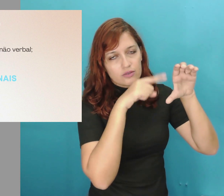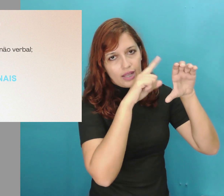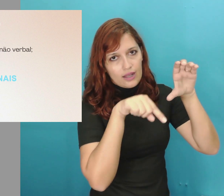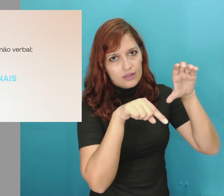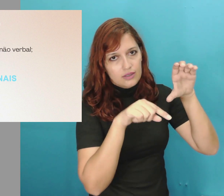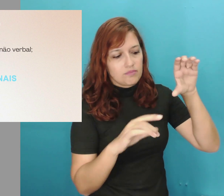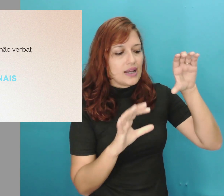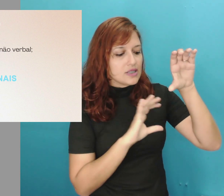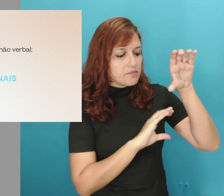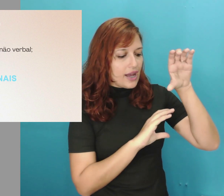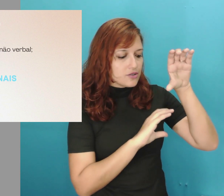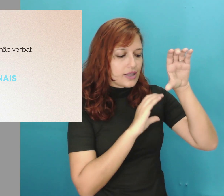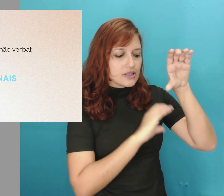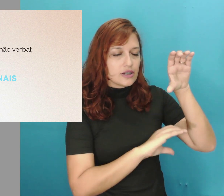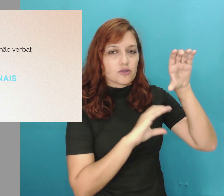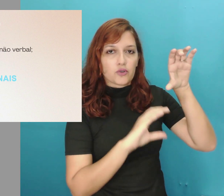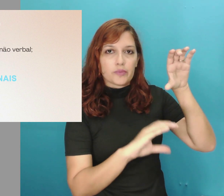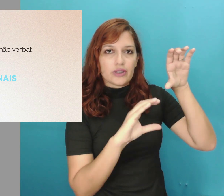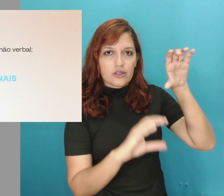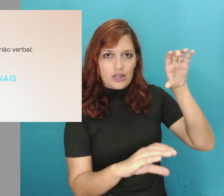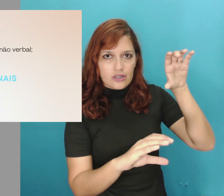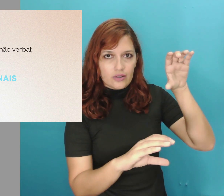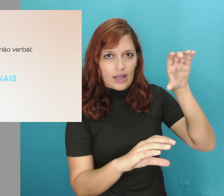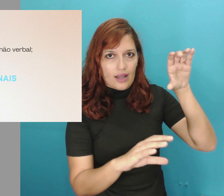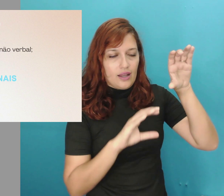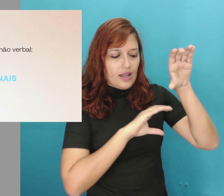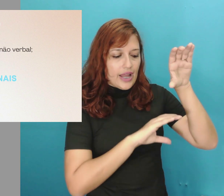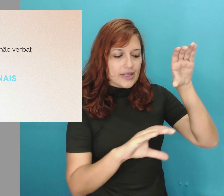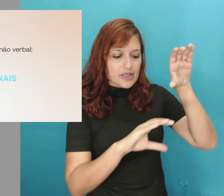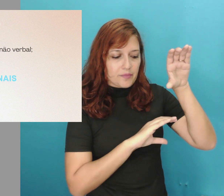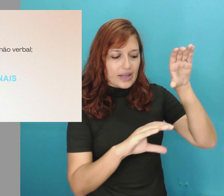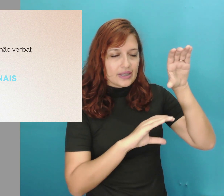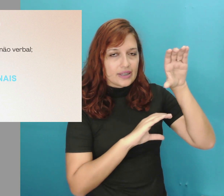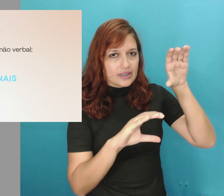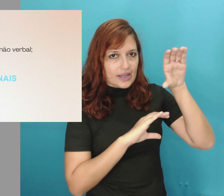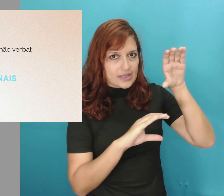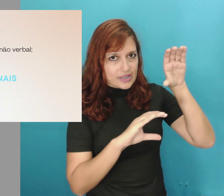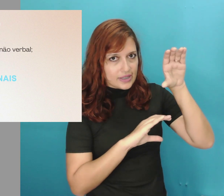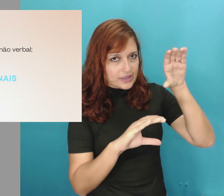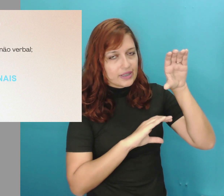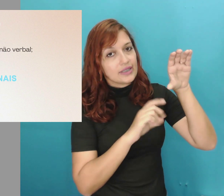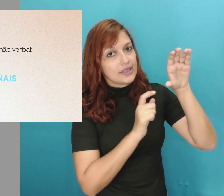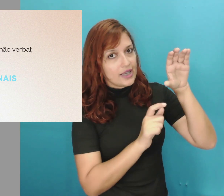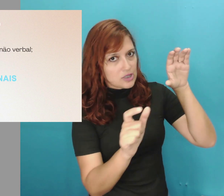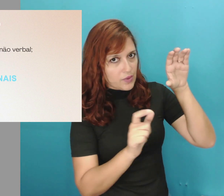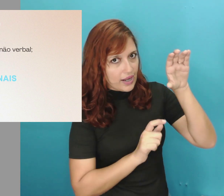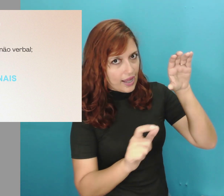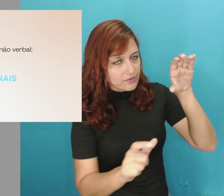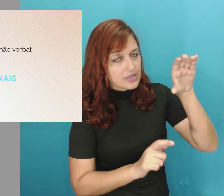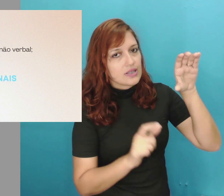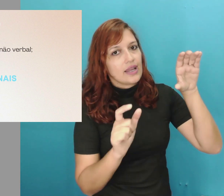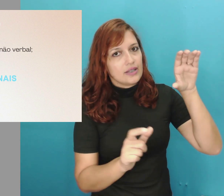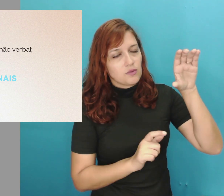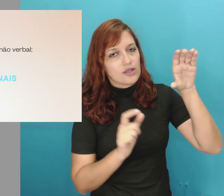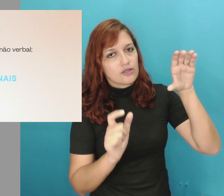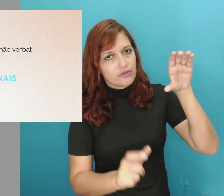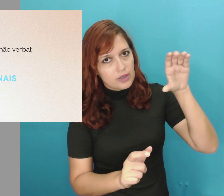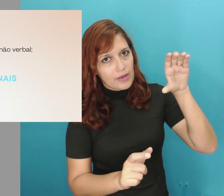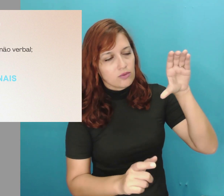estacionar, mas embaixo está escrito proibido estacionar. Essa parte aqui que está escrita, que tem as palavras, é a linguagem verbal.